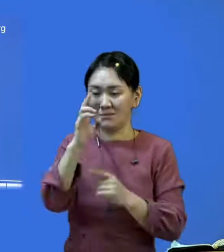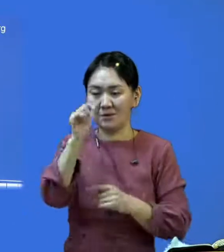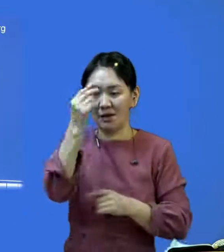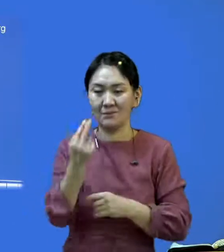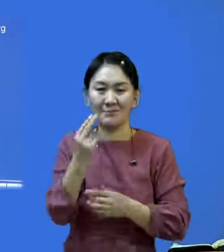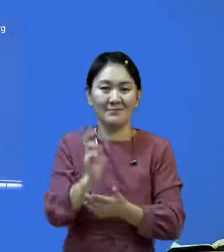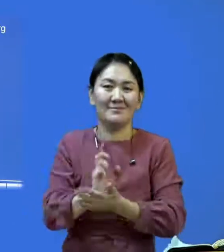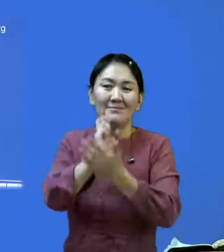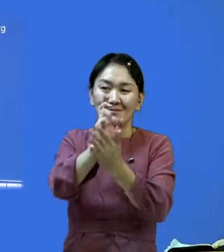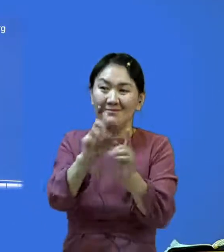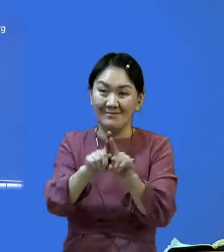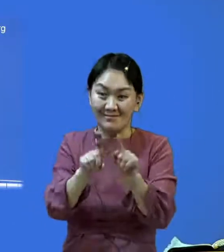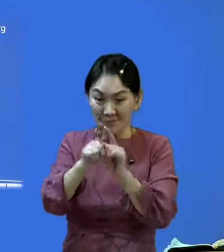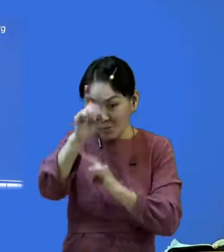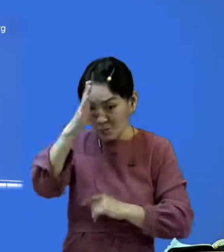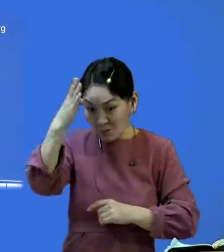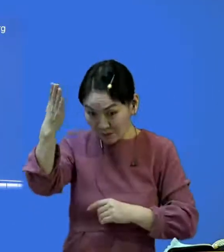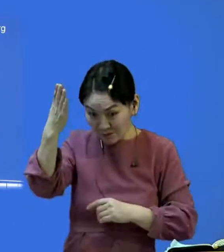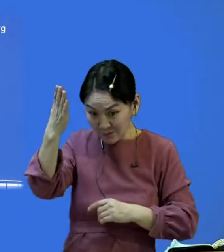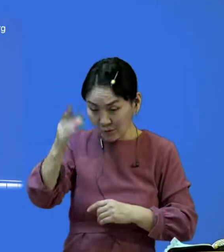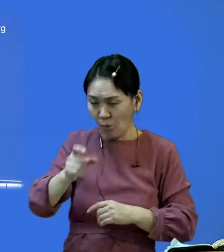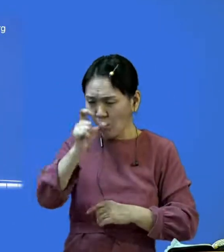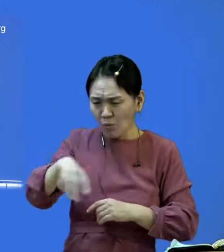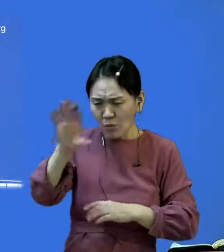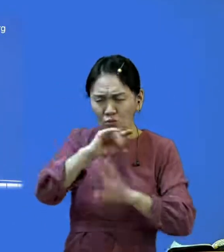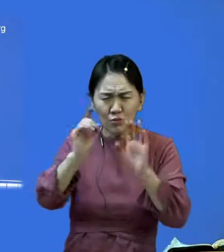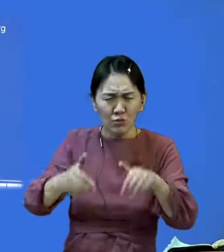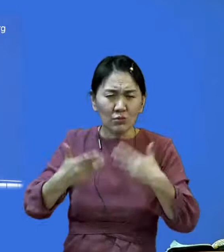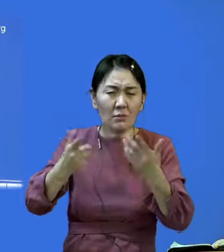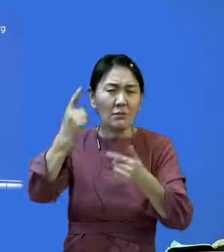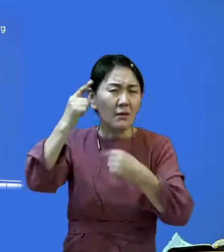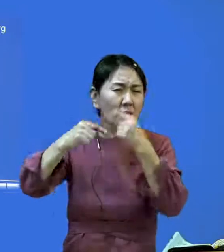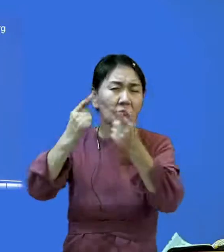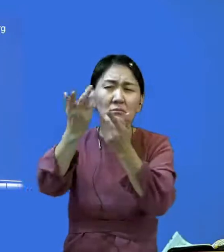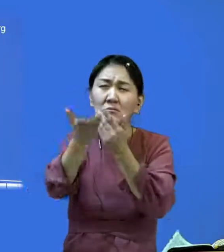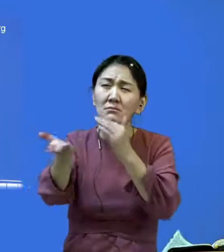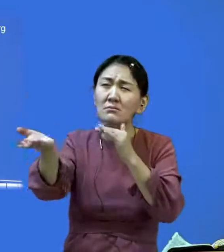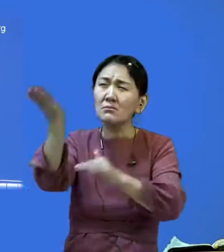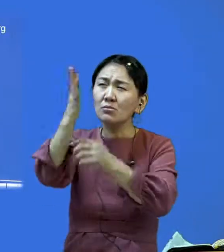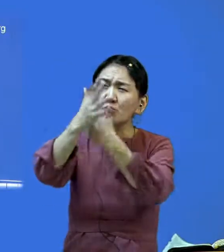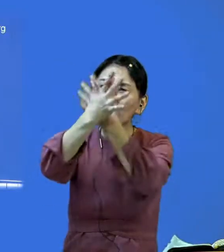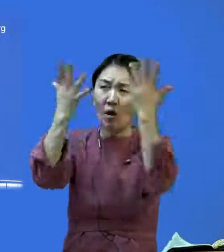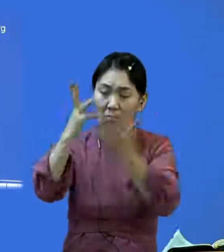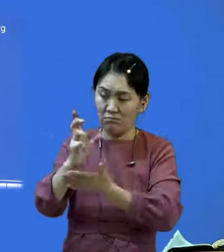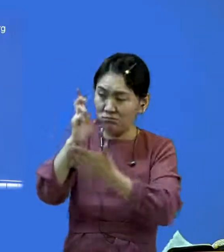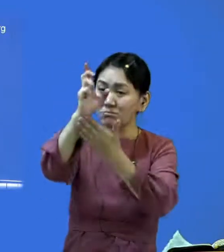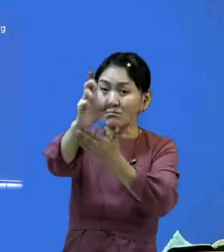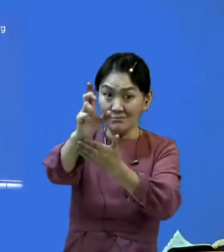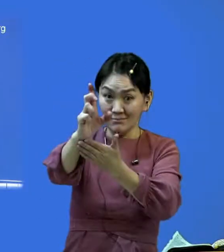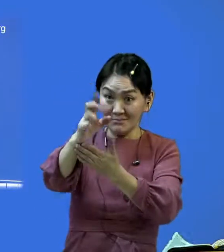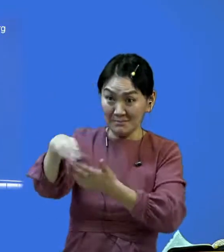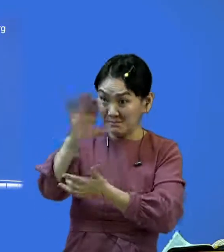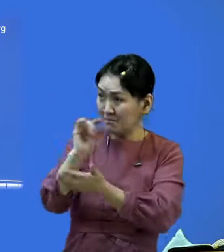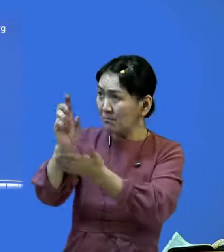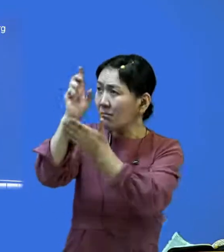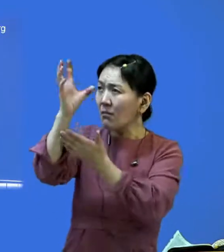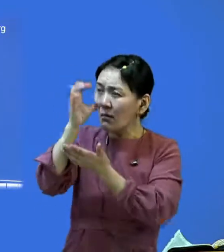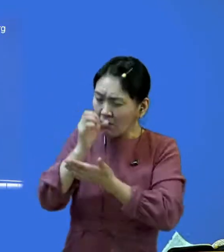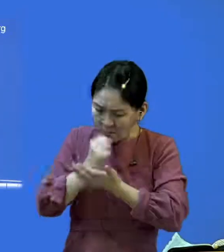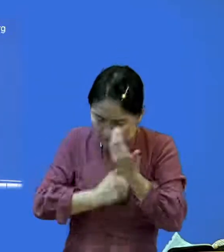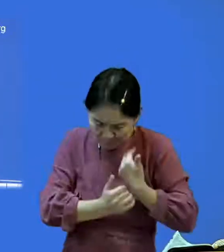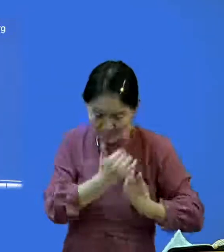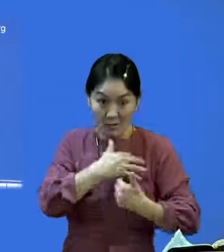тийм бурханы хүнд өгсөн дээдийн одоо цогц бэлэг энэ юу вэ? Бид нар бол энэ бэлгийг хүлээгээд авчихсан